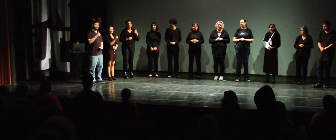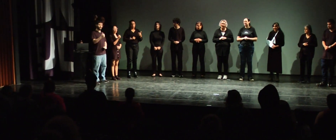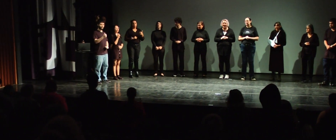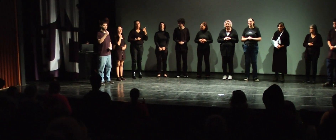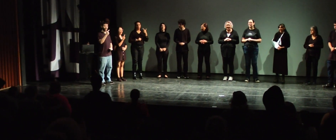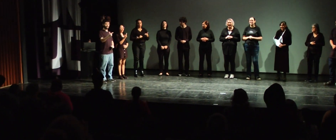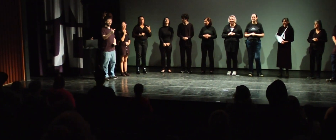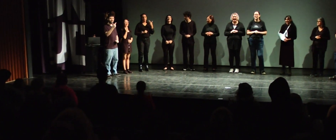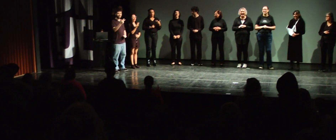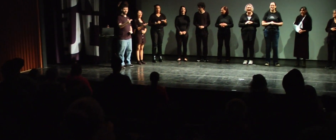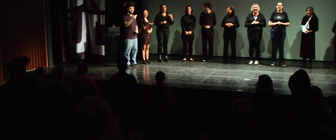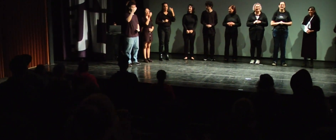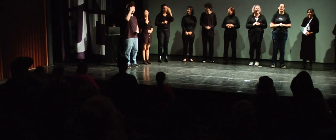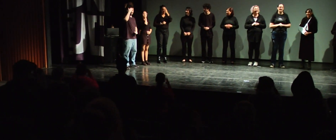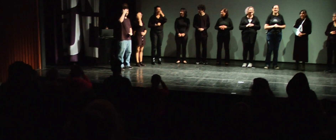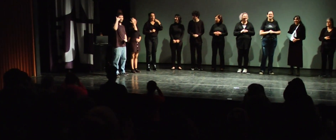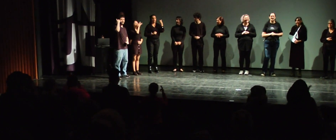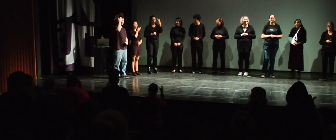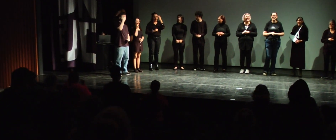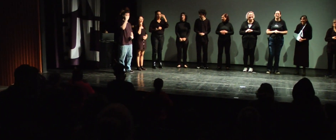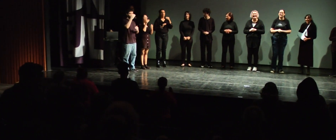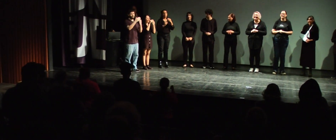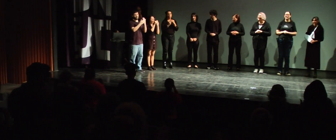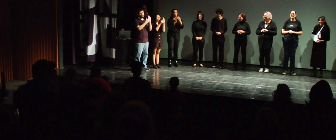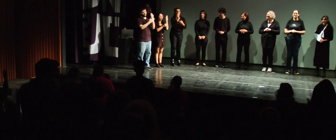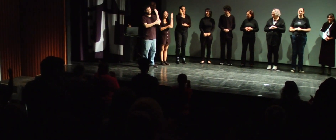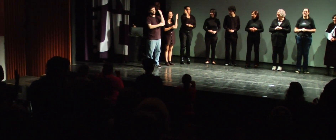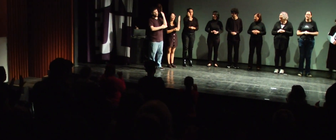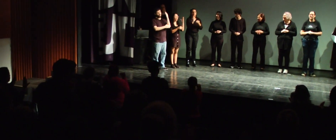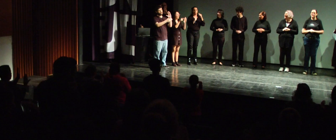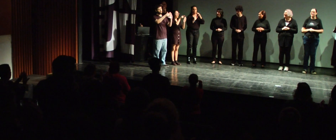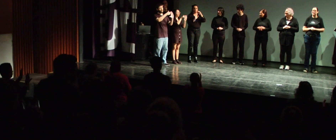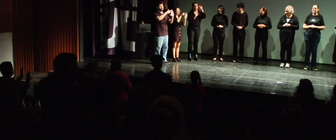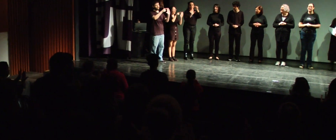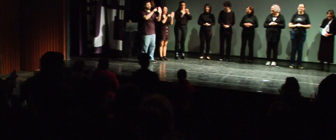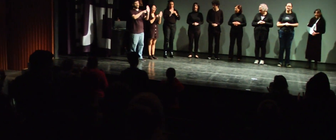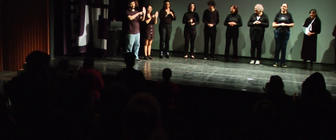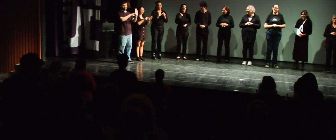Um, dois, três, testa, cara, mão, cotovelo, pontapé.